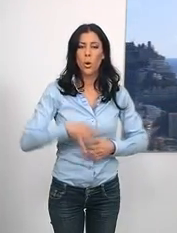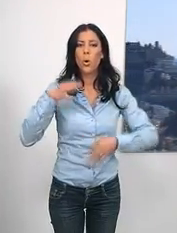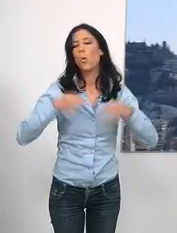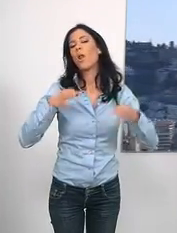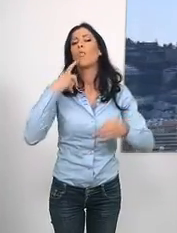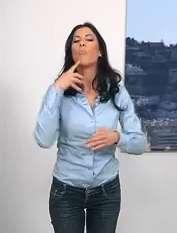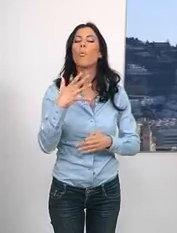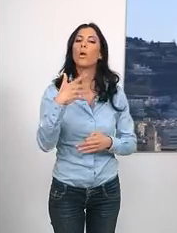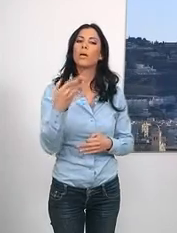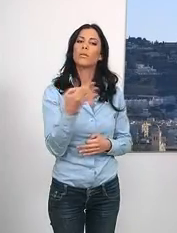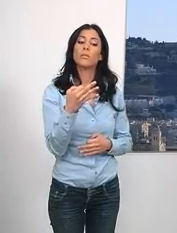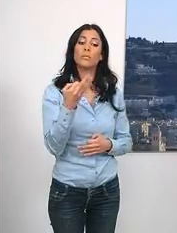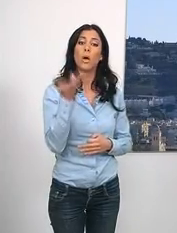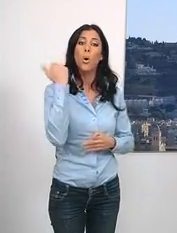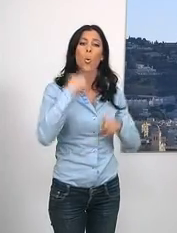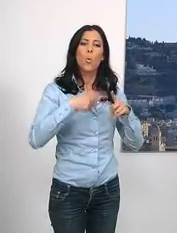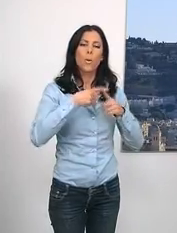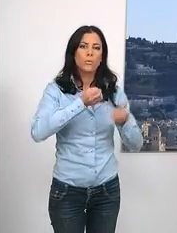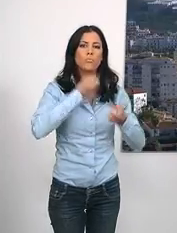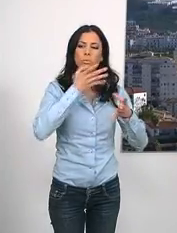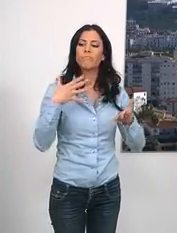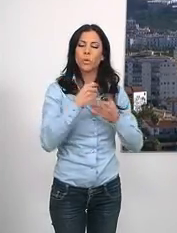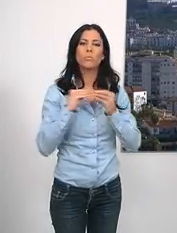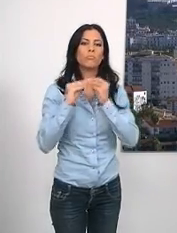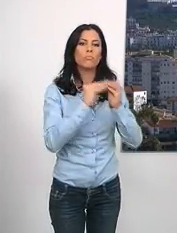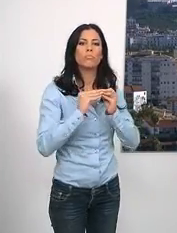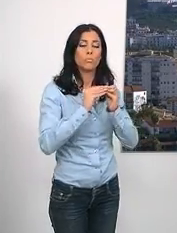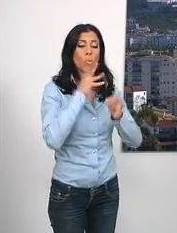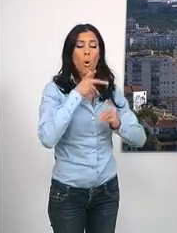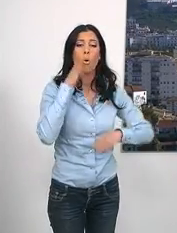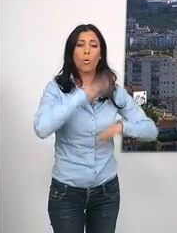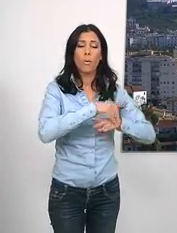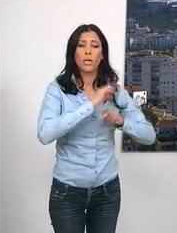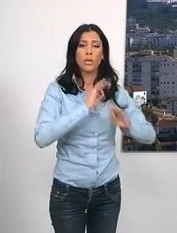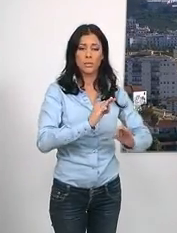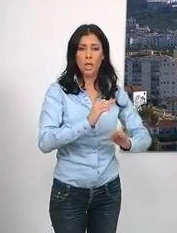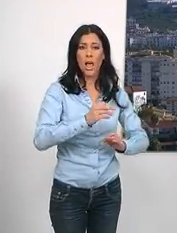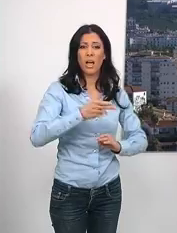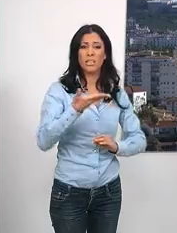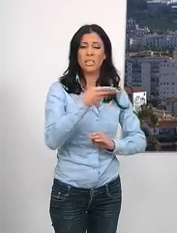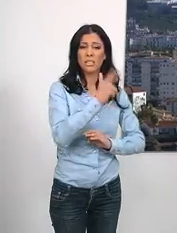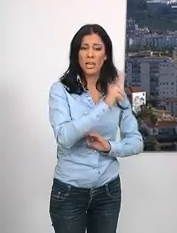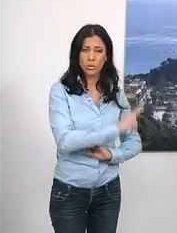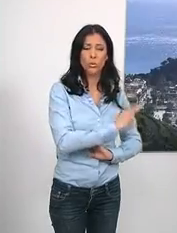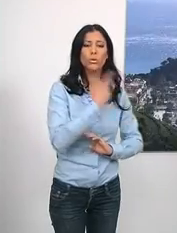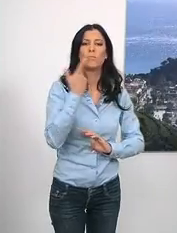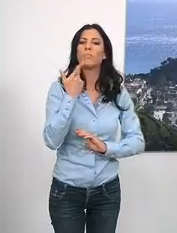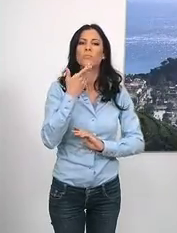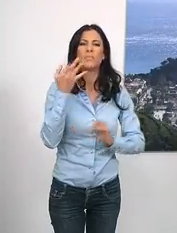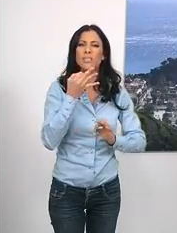un Jurado popular ha declarado este jueves por unanimidad culpable de asesinato con alevosía al hombre